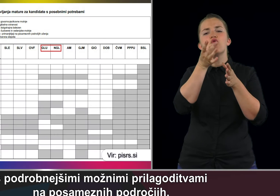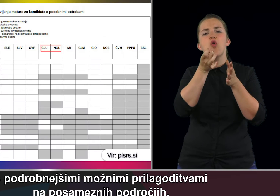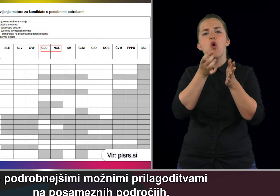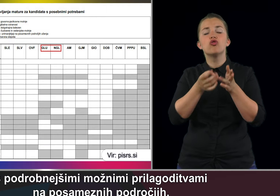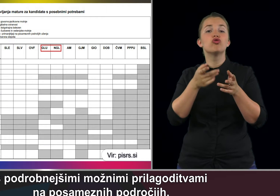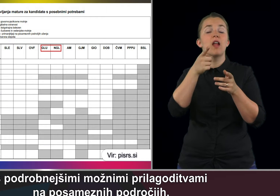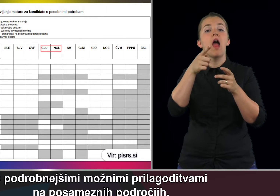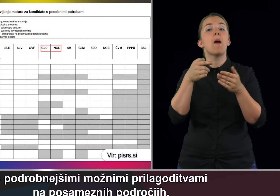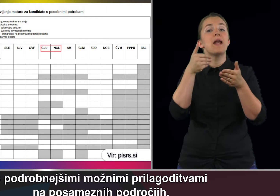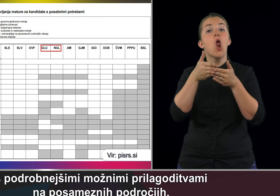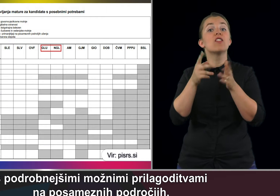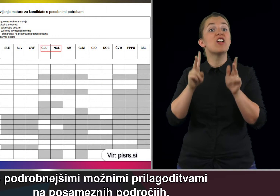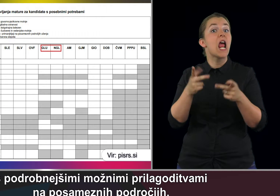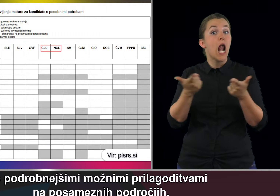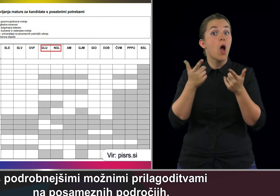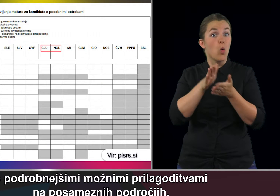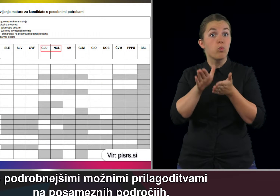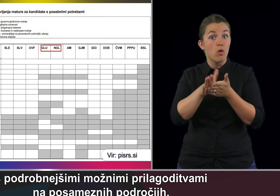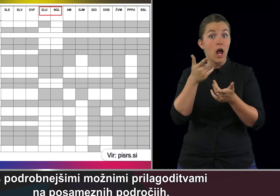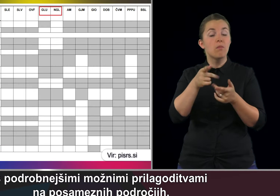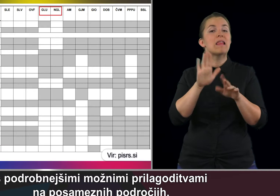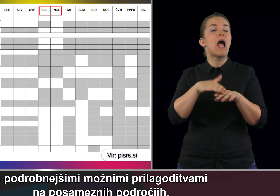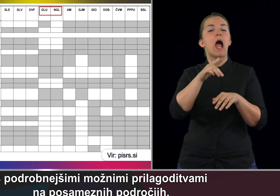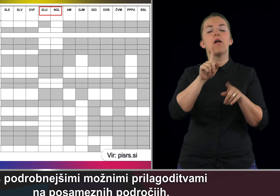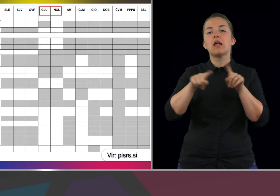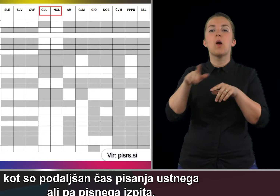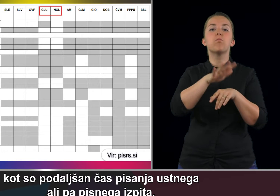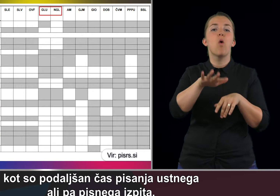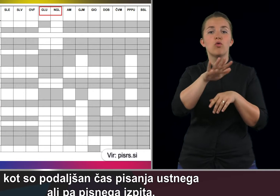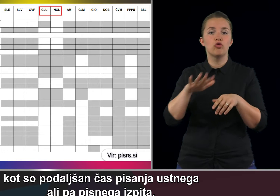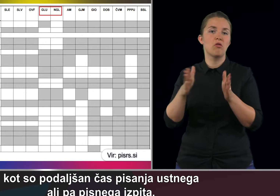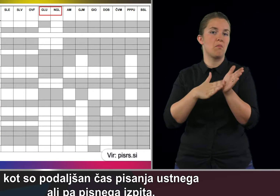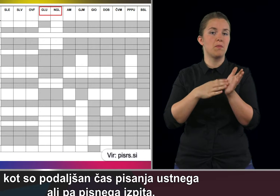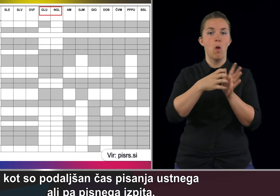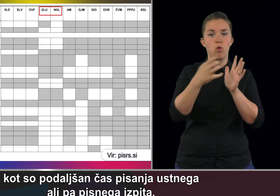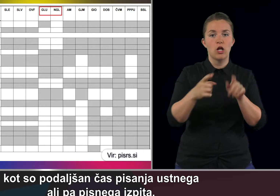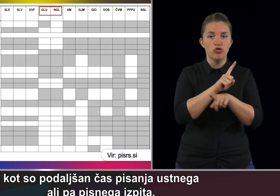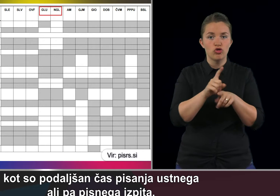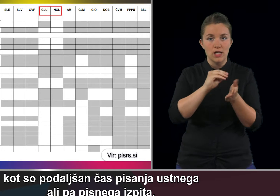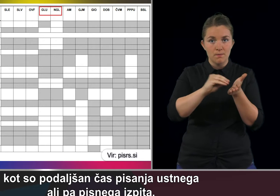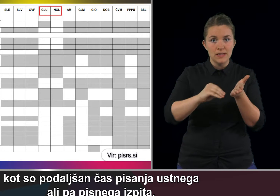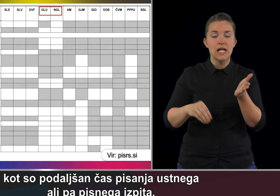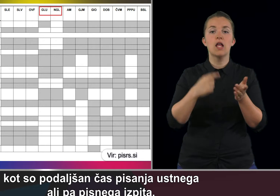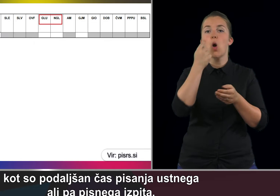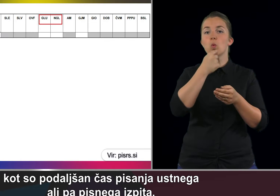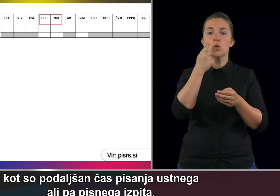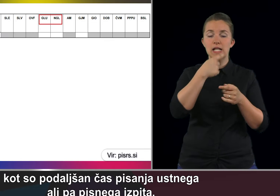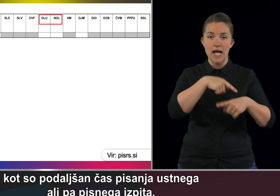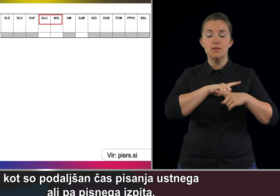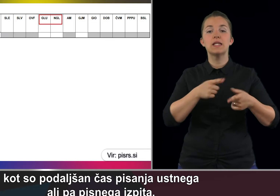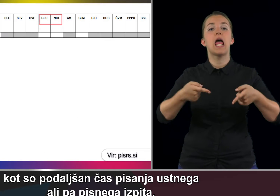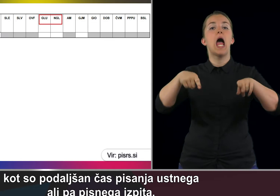podrobnejšimi možnimi prilagoditvami na posameznih področjih, kot na primer podaljšan čas pisanja